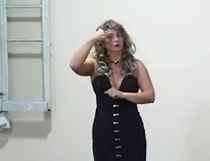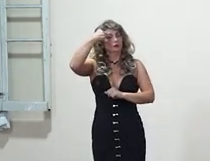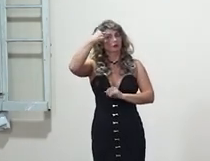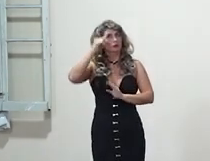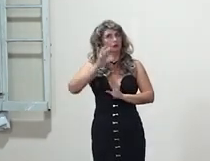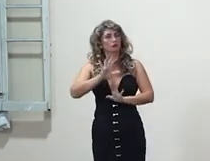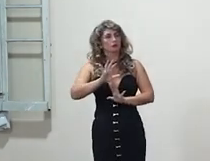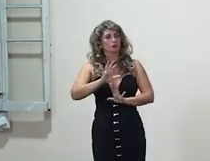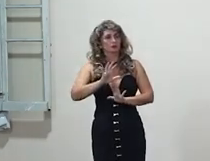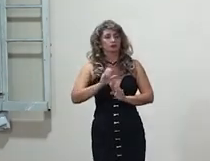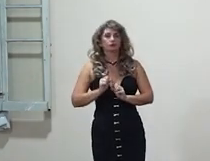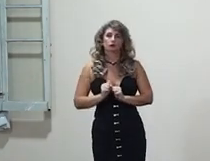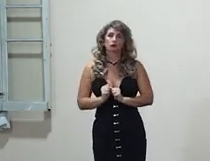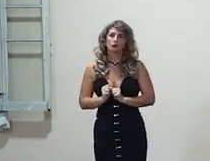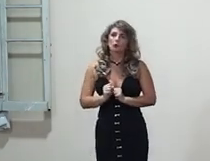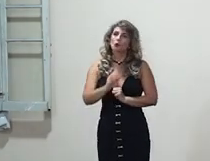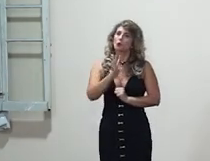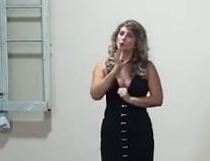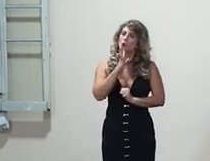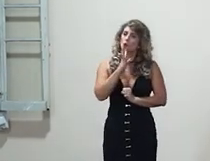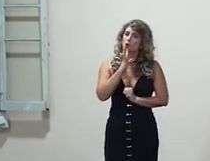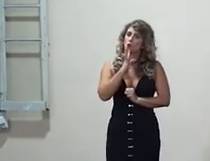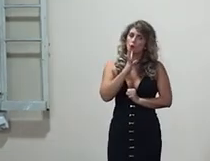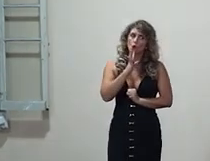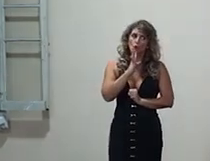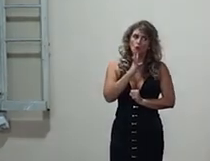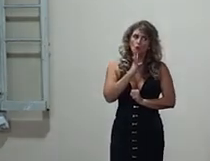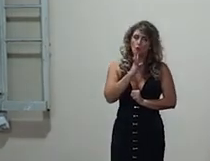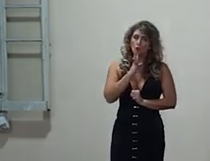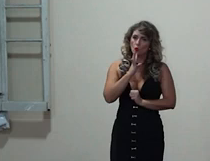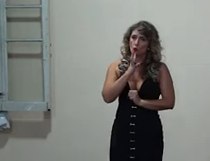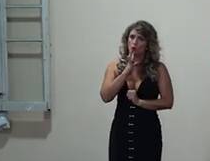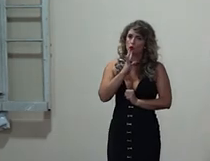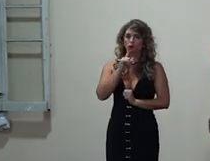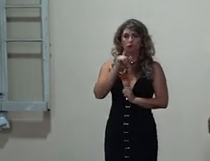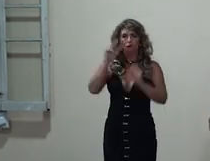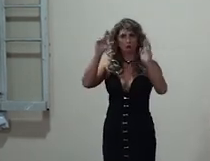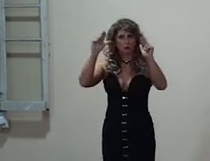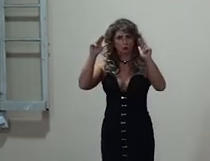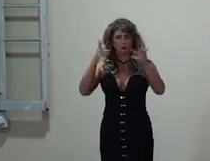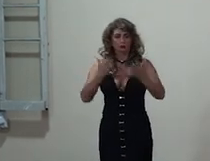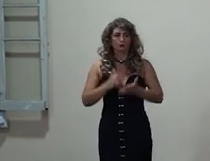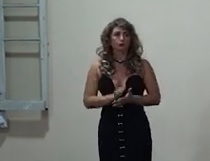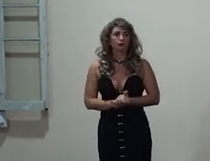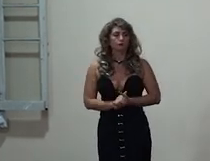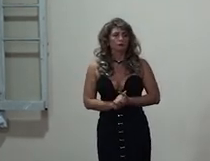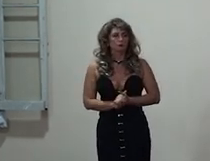uma primeira medida. Conhecer exatamente do que nós estamos falando.